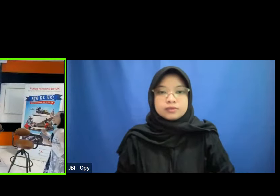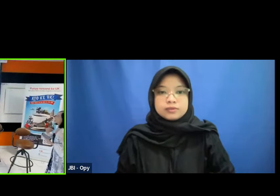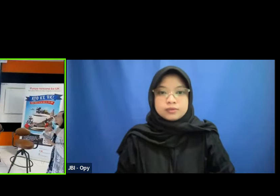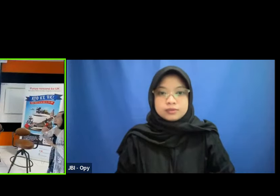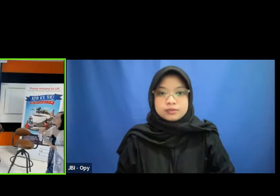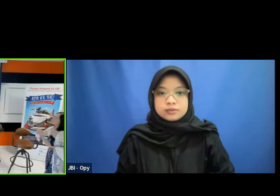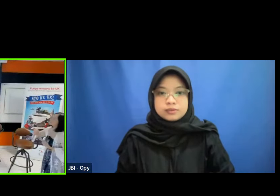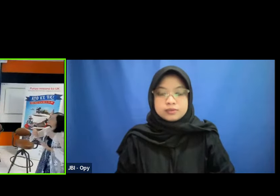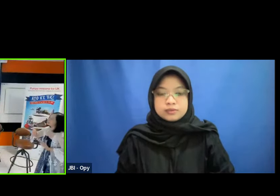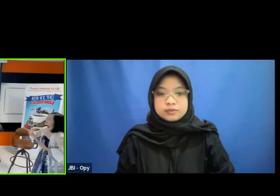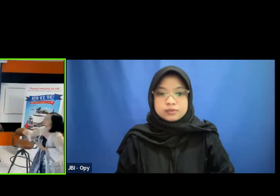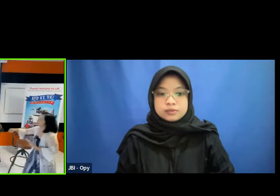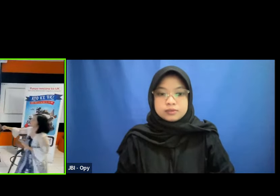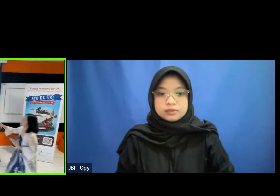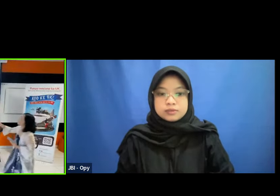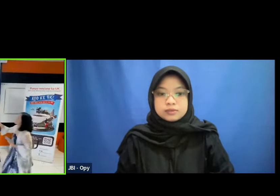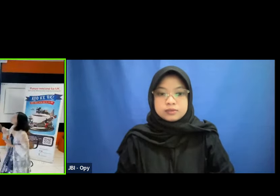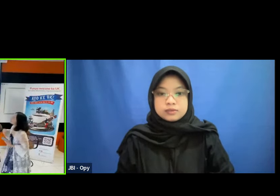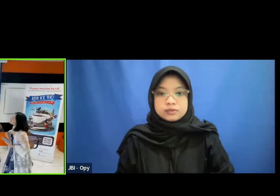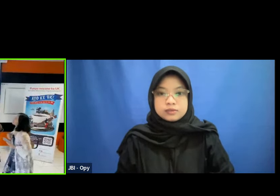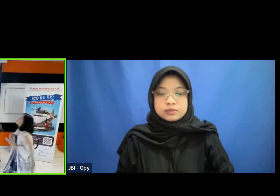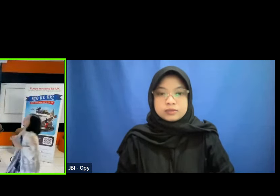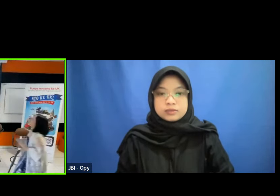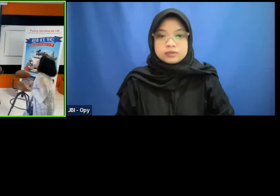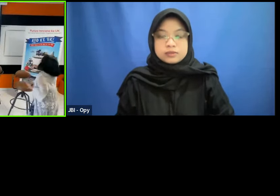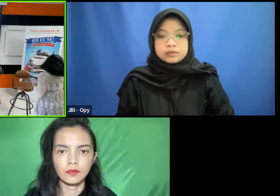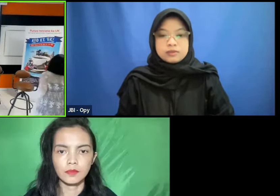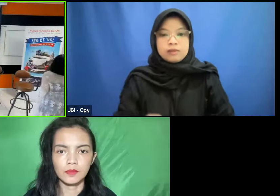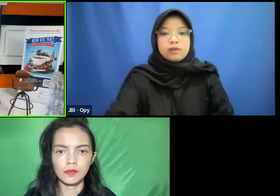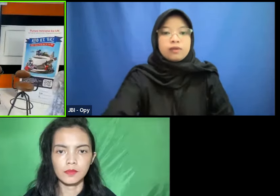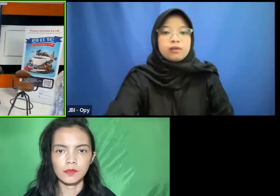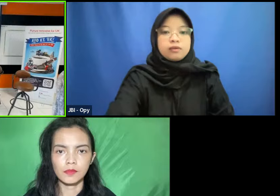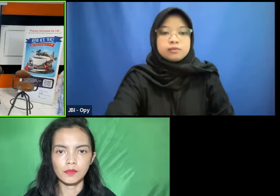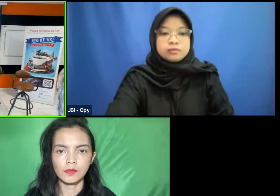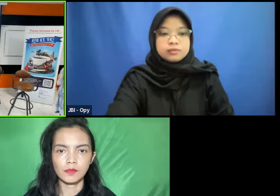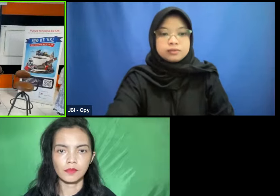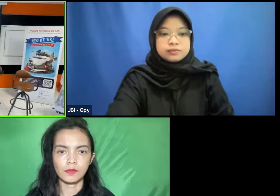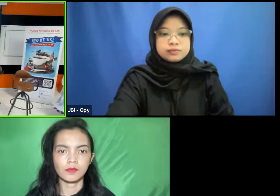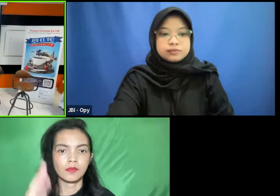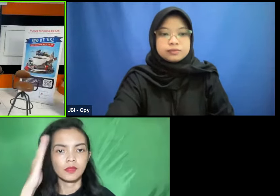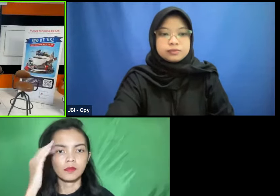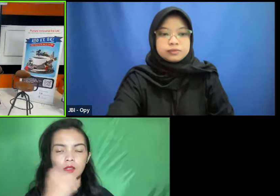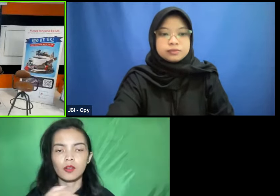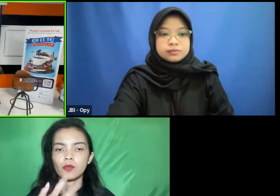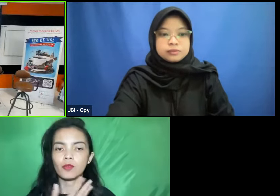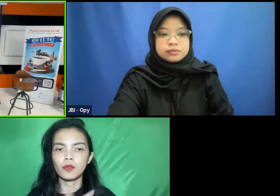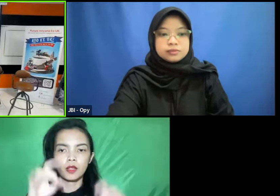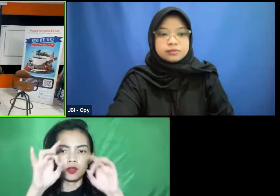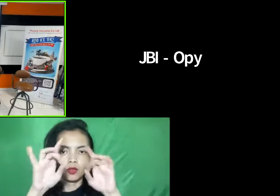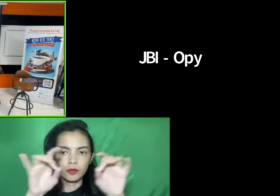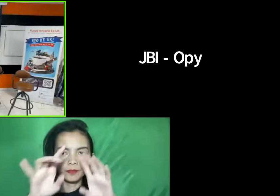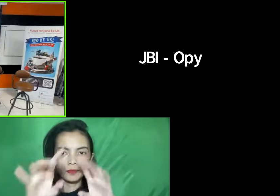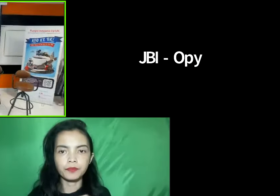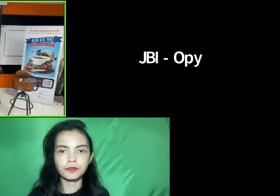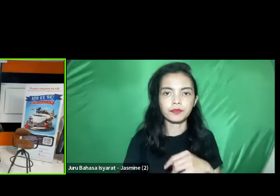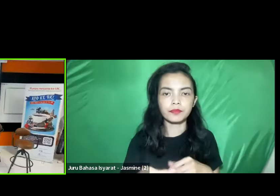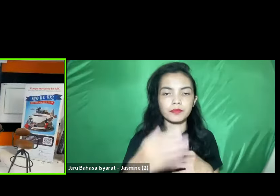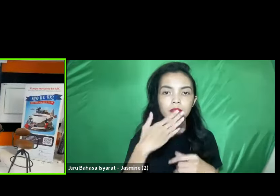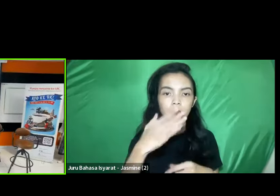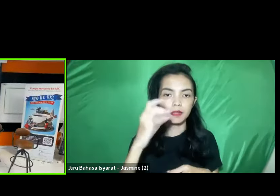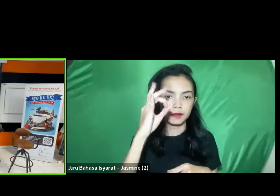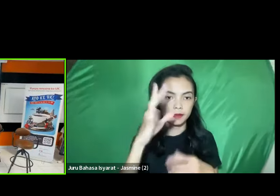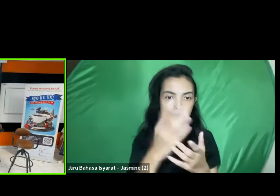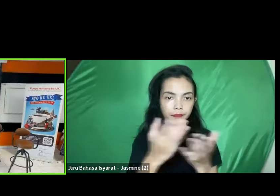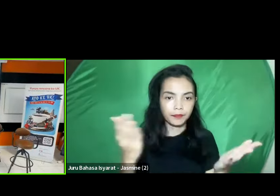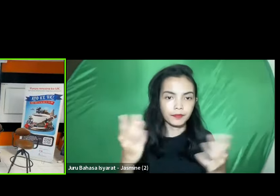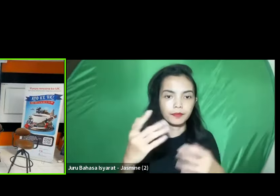dipersilakan n di kerah boleh kak ya Ee asalamualaikum warahmatullahi wabarakatuh Selamat siang teman-teman